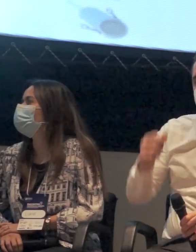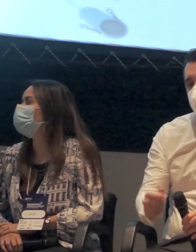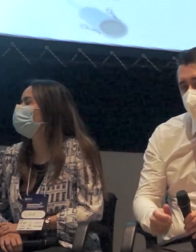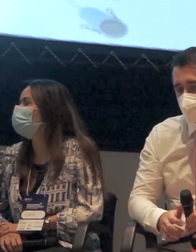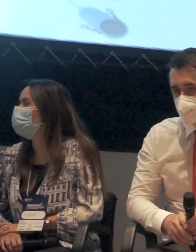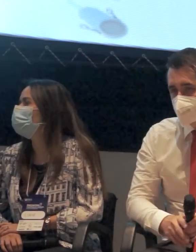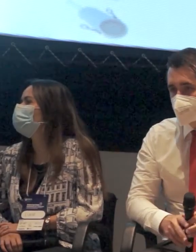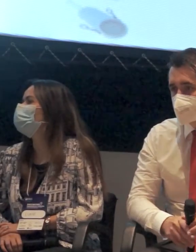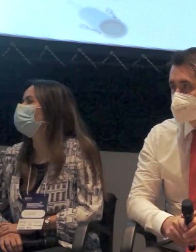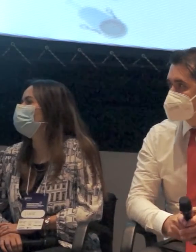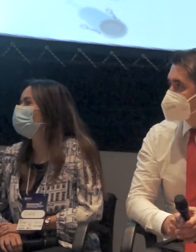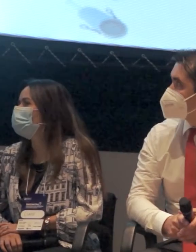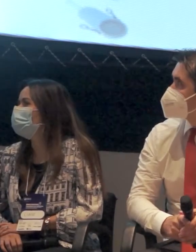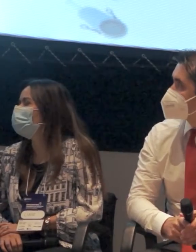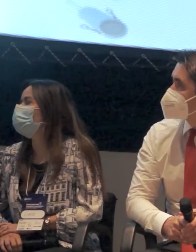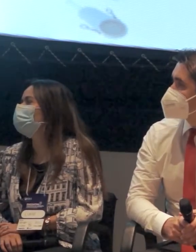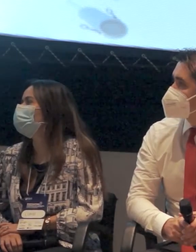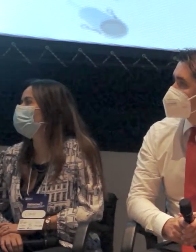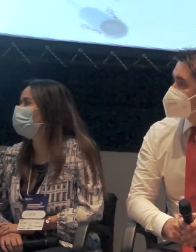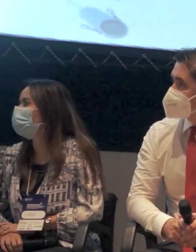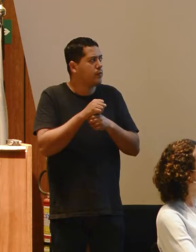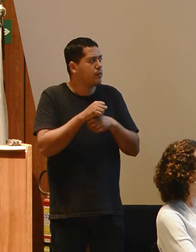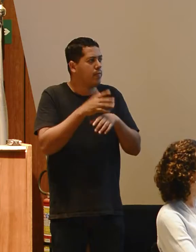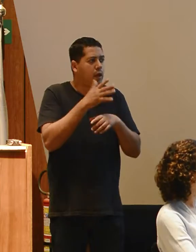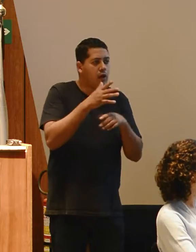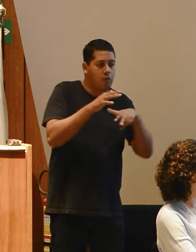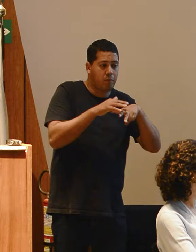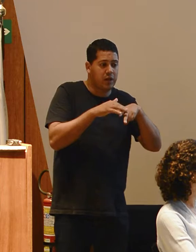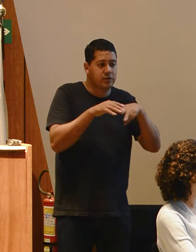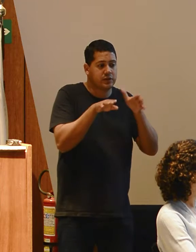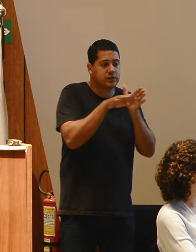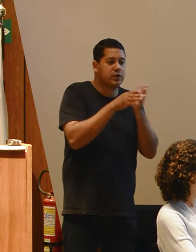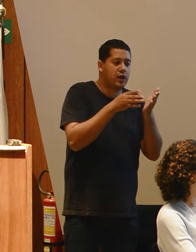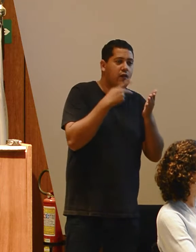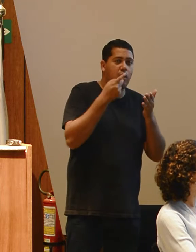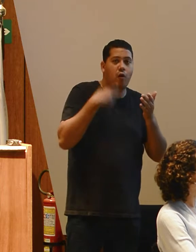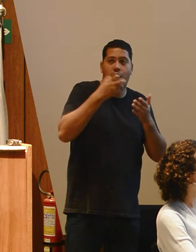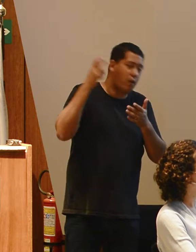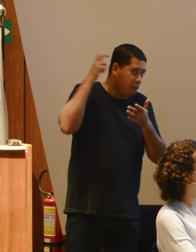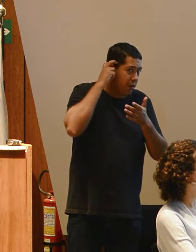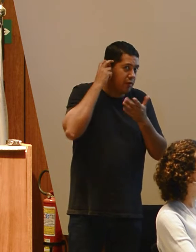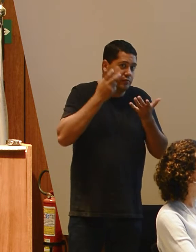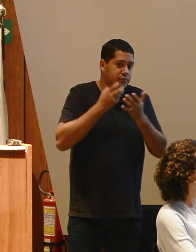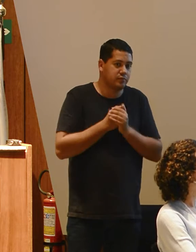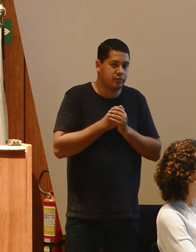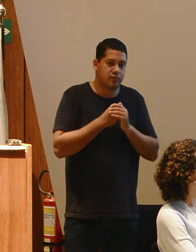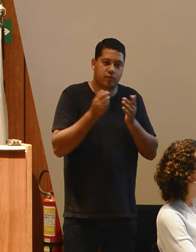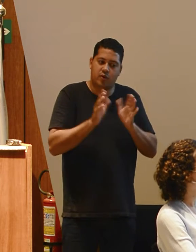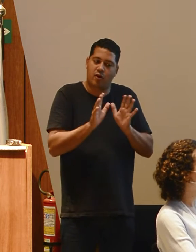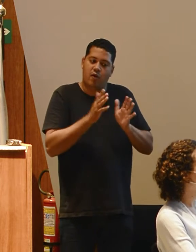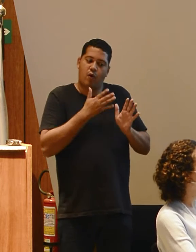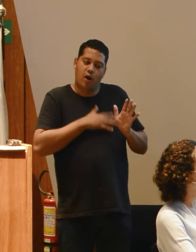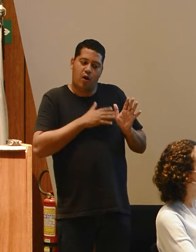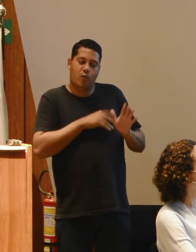de infecção que acabou destruindo aquele ossinho. Que acontece, muitas vezes. Exato. O paciente chega no seu consultório e fala assim, eu quero implante coclear. Fala, não, o seu caso é